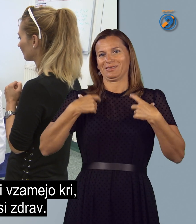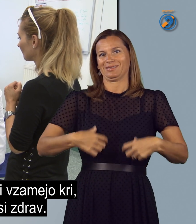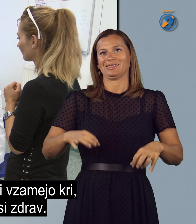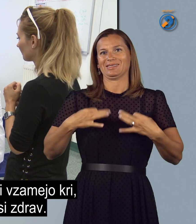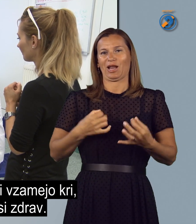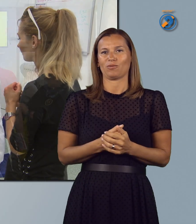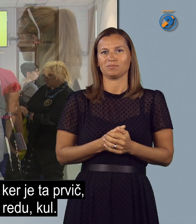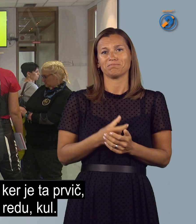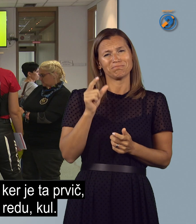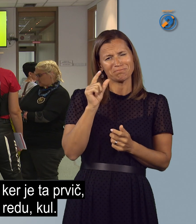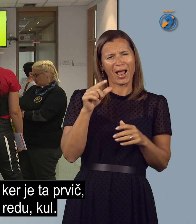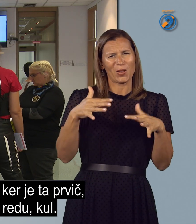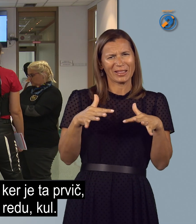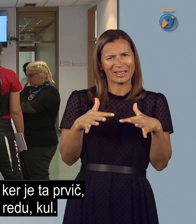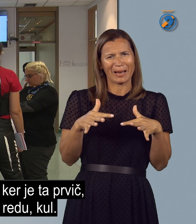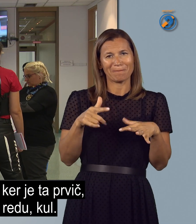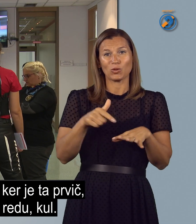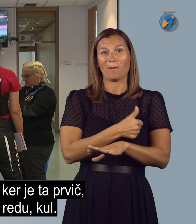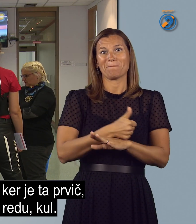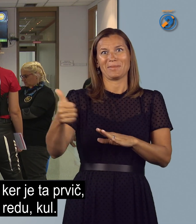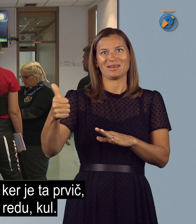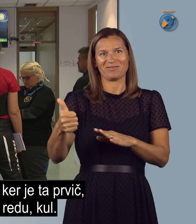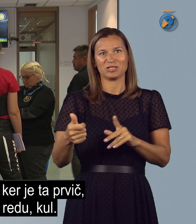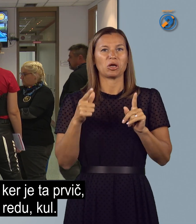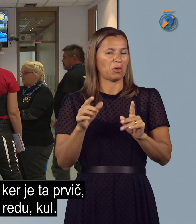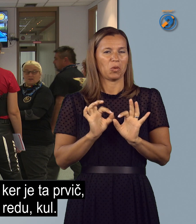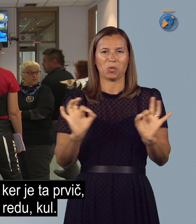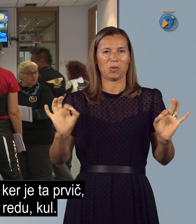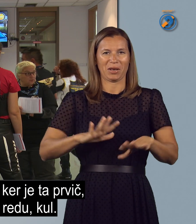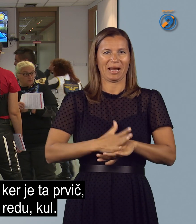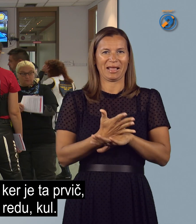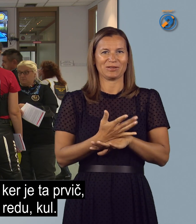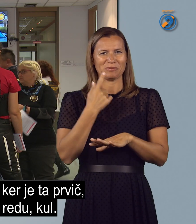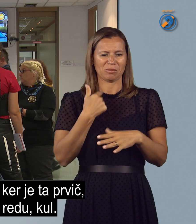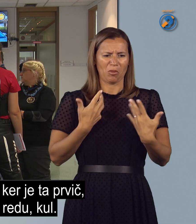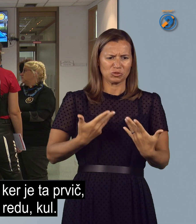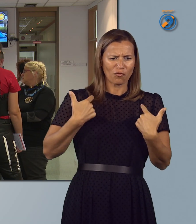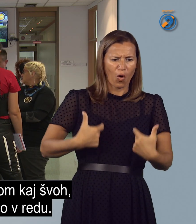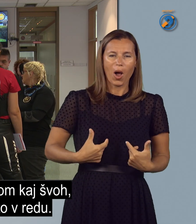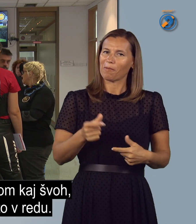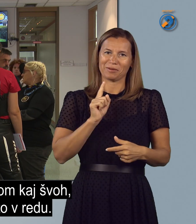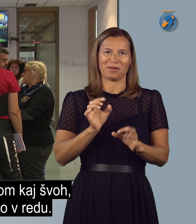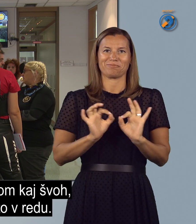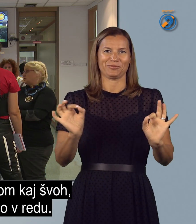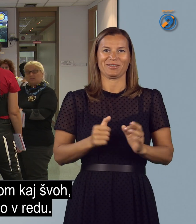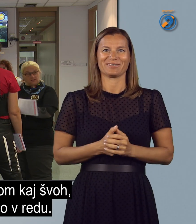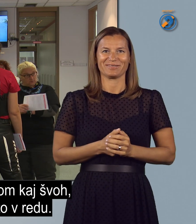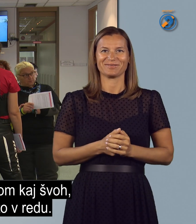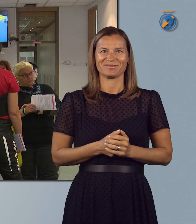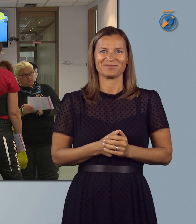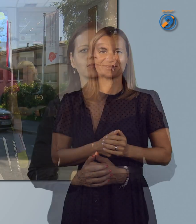zdrav. Malo je bilo treme, ker je ta prvič, ne, ampak čisto v redu. Ko sem mislil, da je šloh, pa je čisto